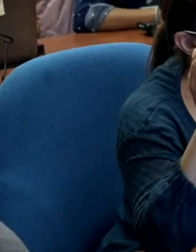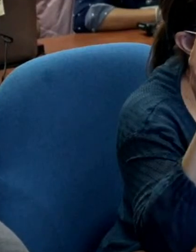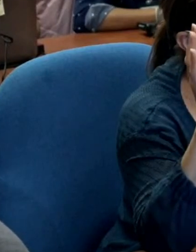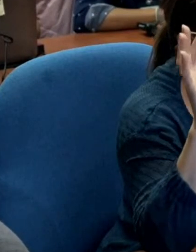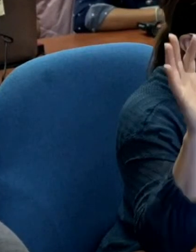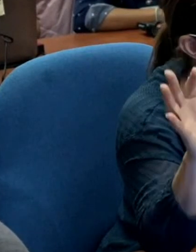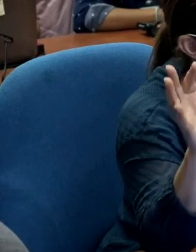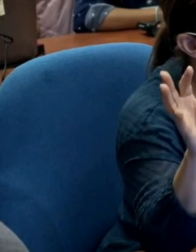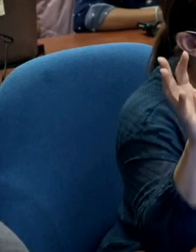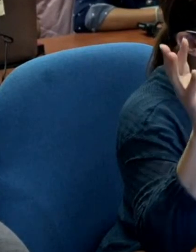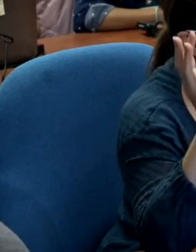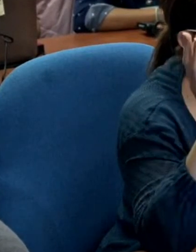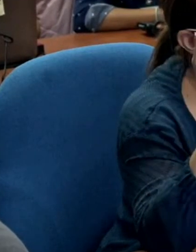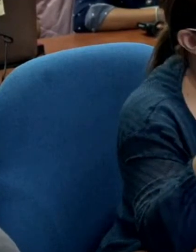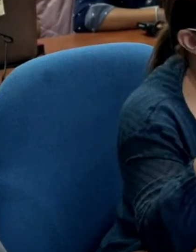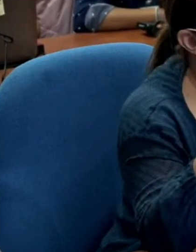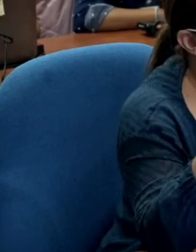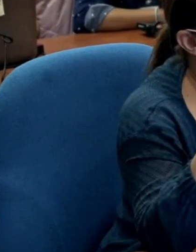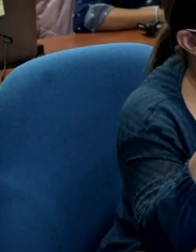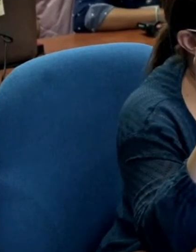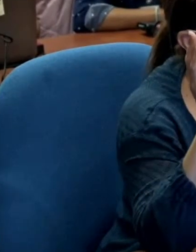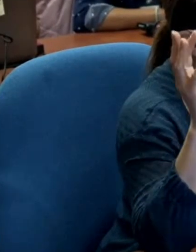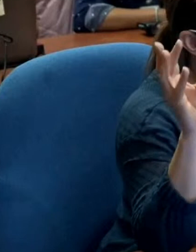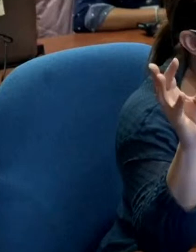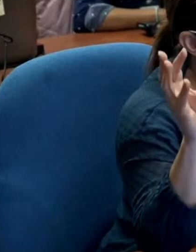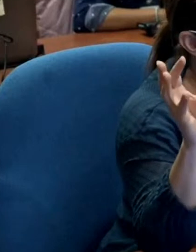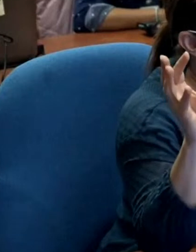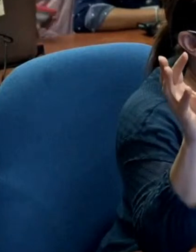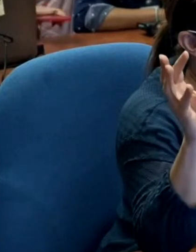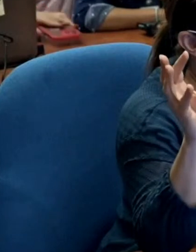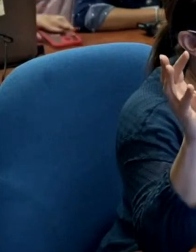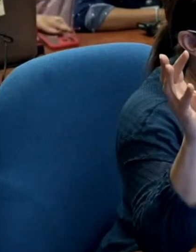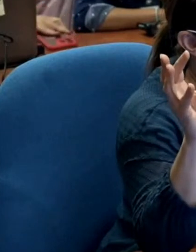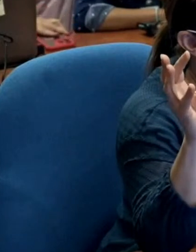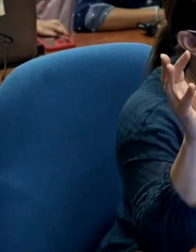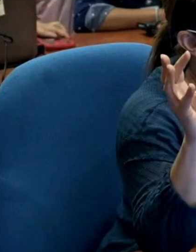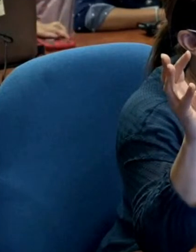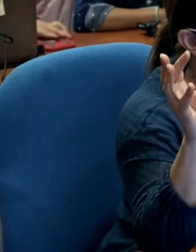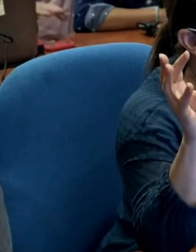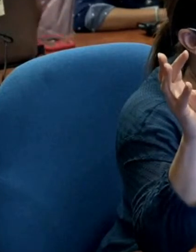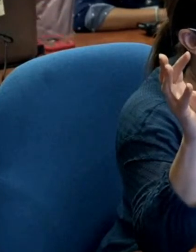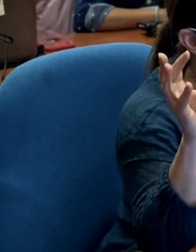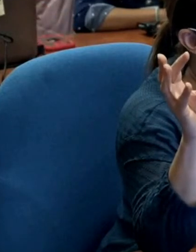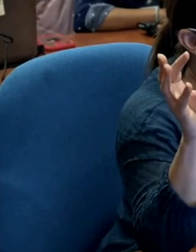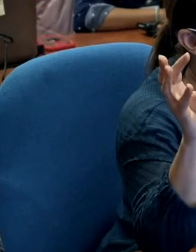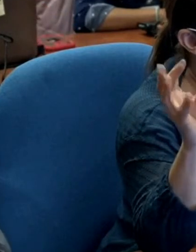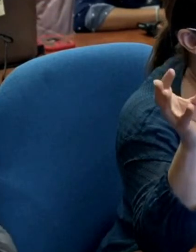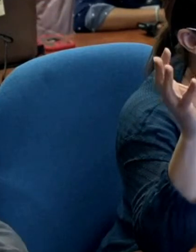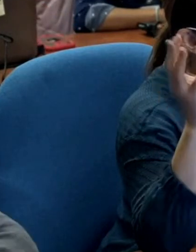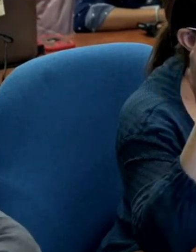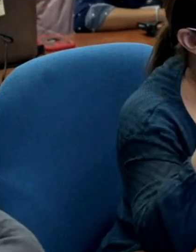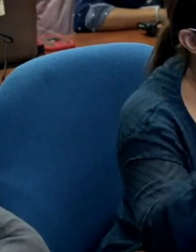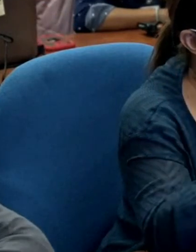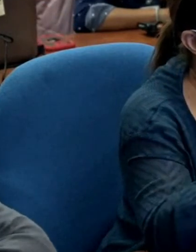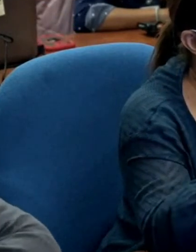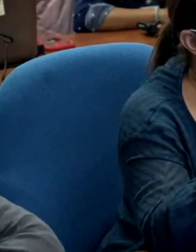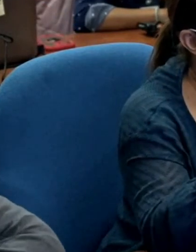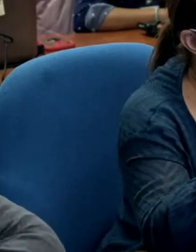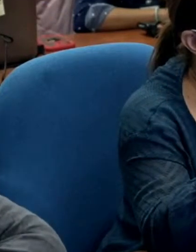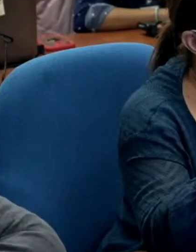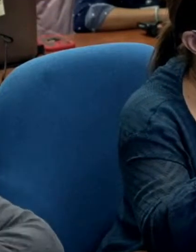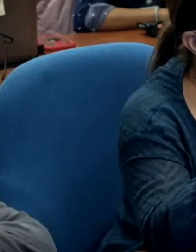que están en el gobierno, que eran celadores de la Autoridad de Energía Eléctrica,